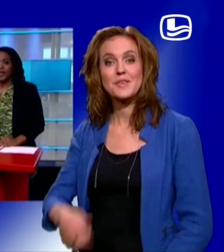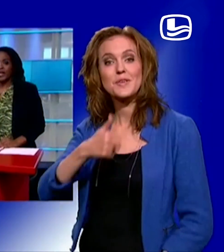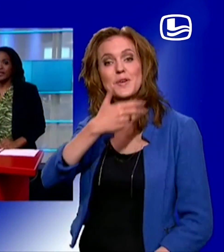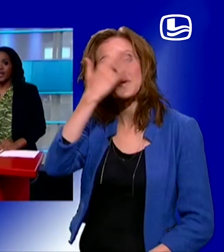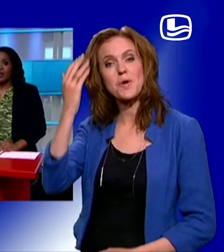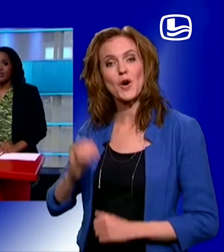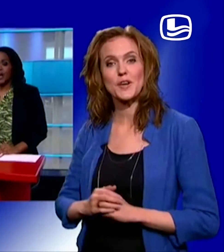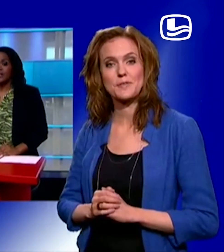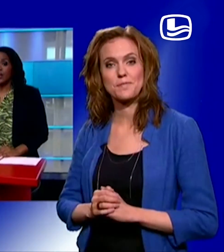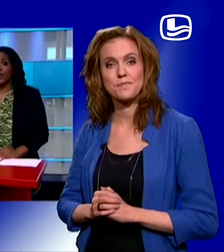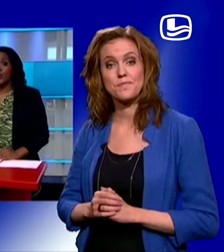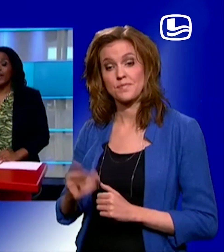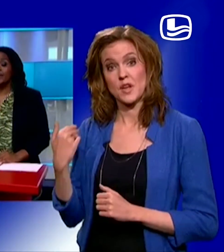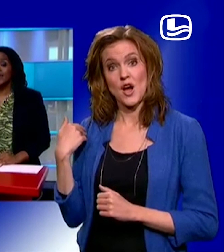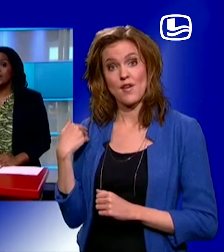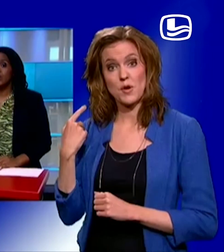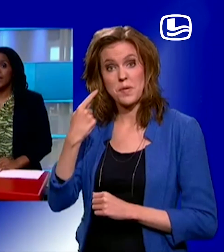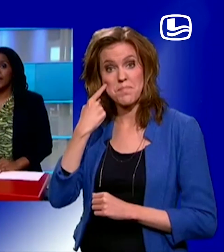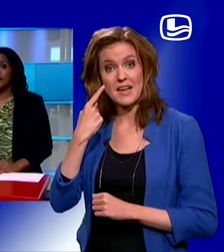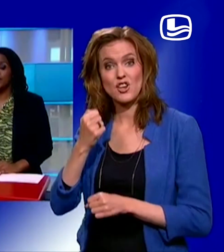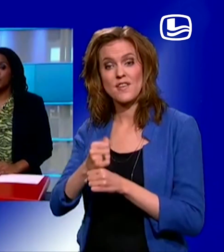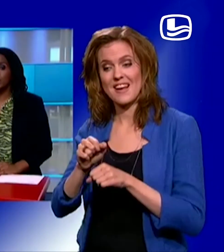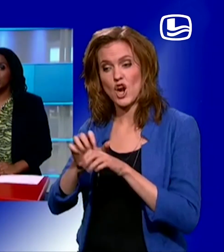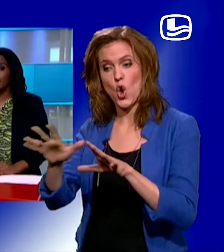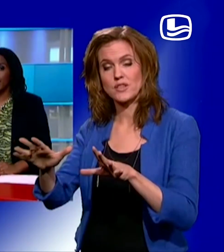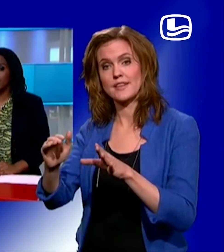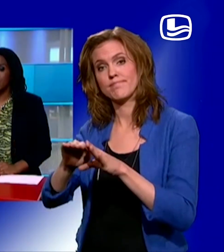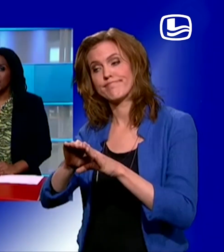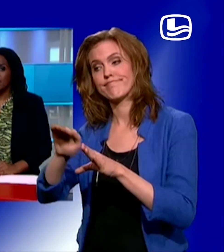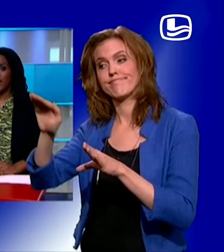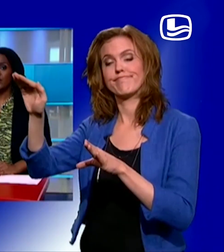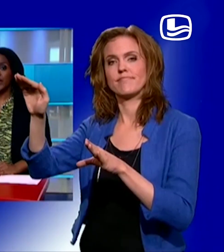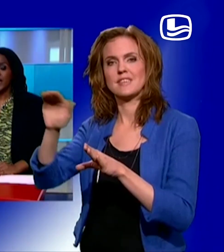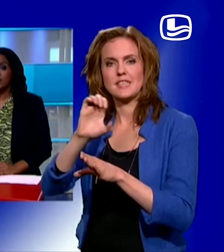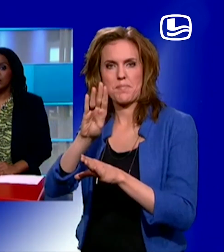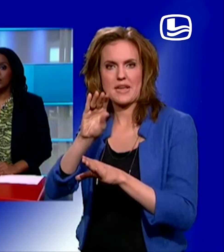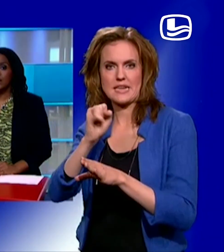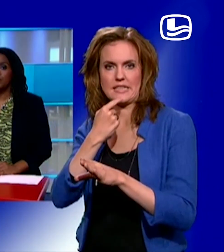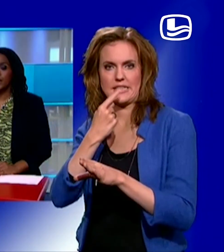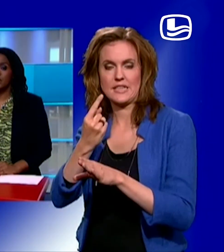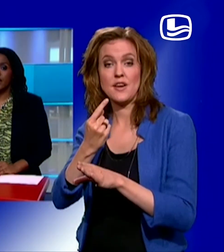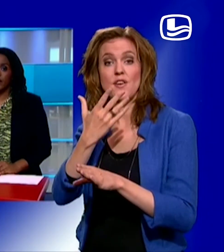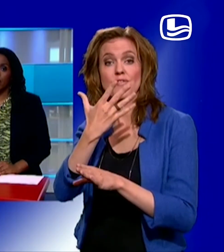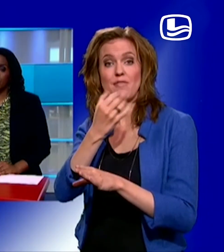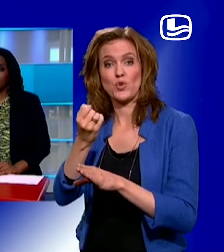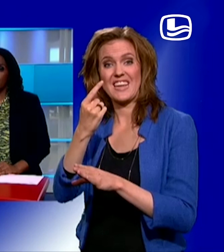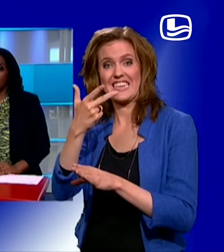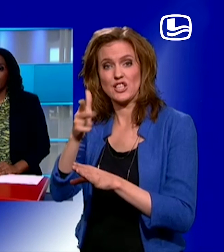Goedemorgen. De Goedemorgen. Is afgelopen maand iets achter mij, die meid zegt dat de werkloosheid. 581 die mensen doen niks.